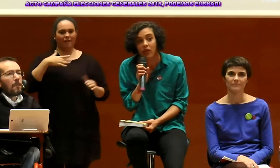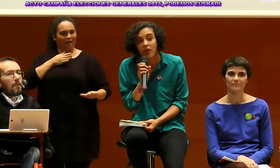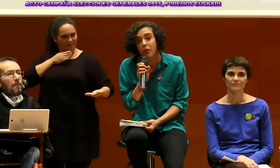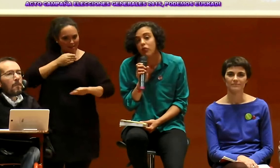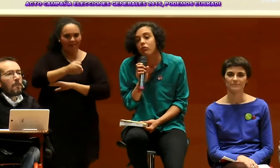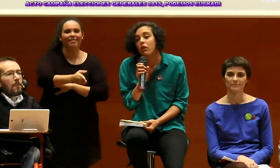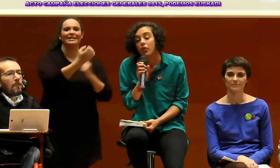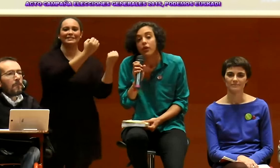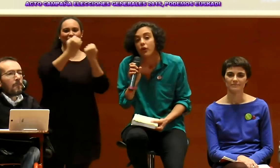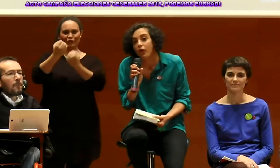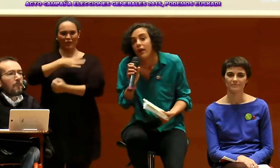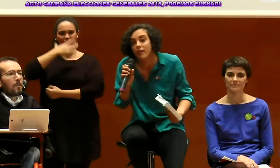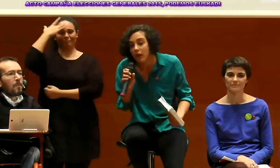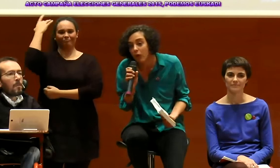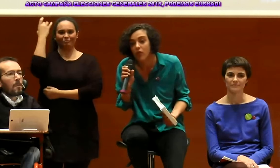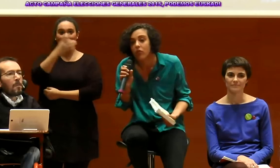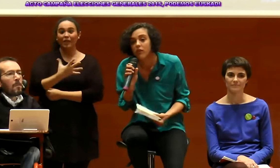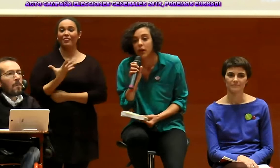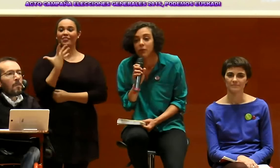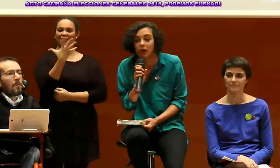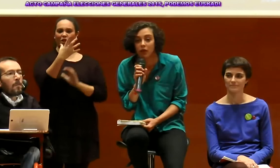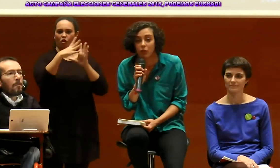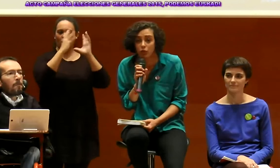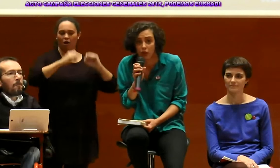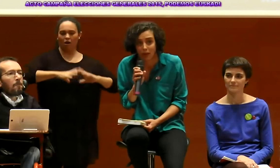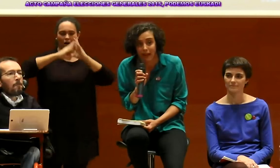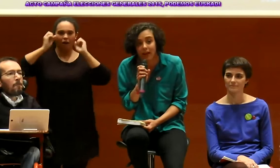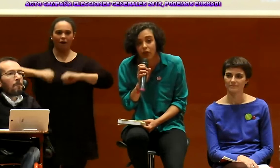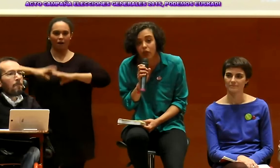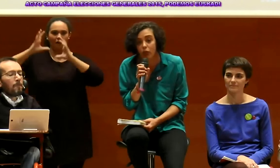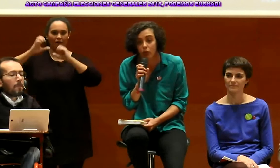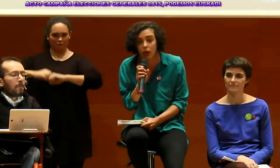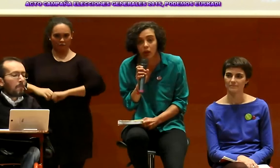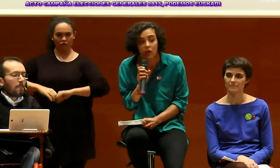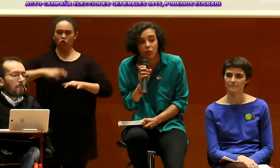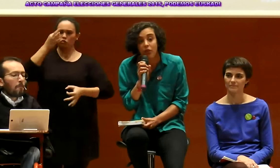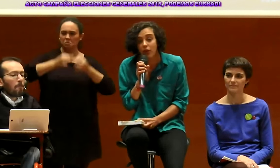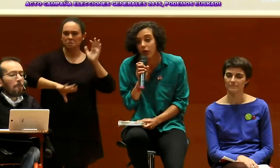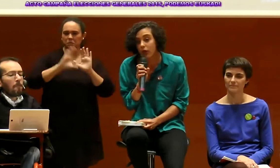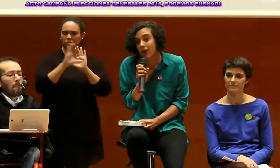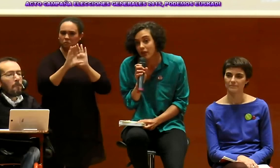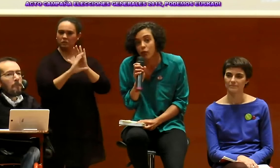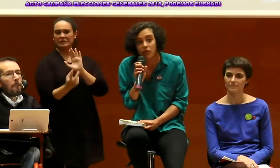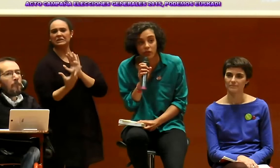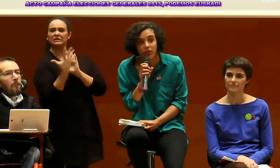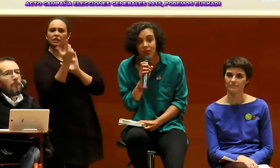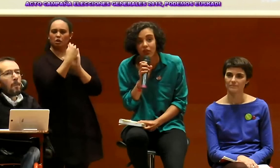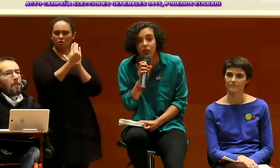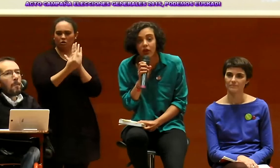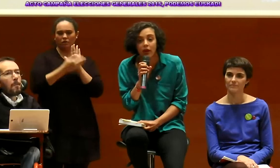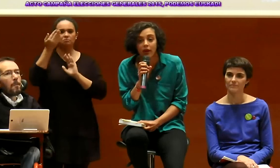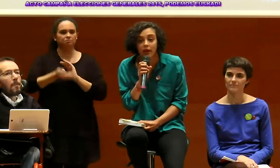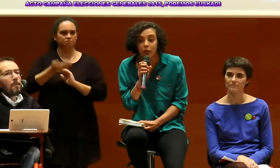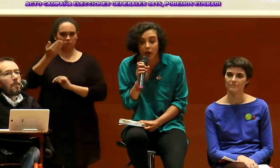instituciones, llevamos 5 grandes acuerdos de cambio de la Constitución, de blindaje constitucional, sobre 5 grandes cuestiones que